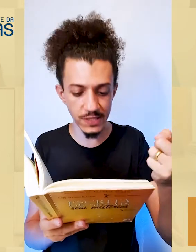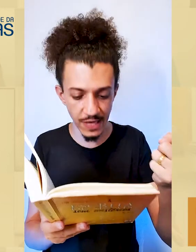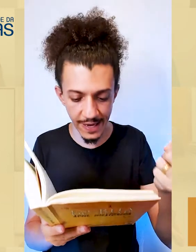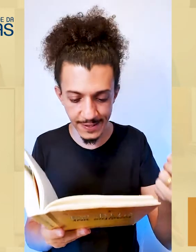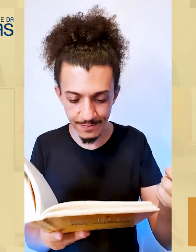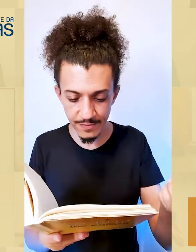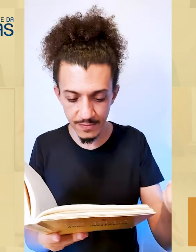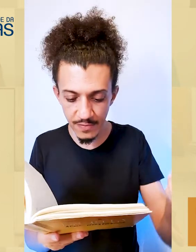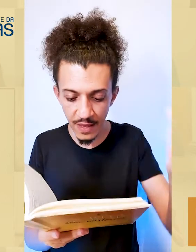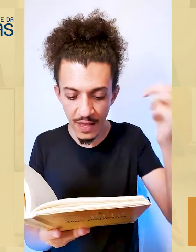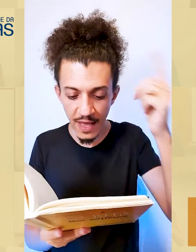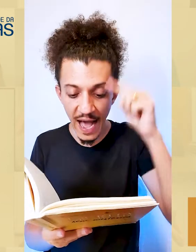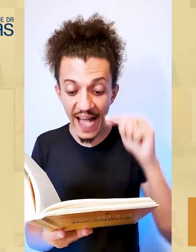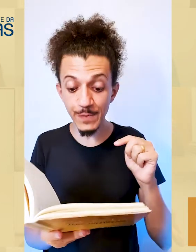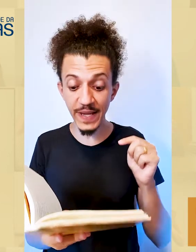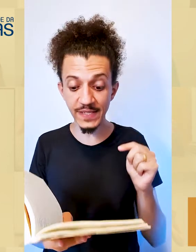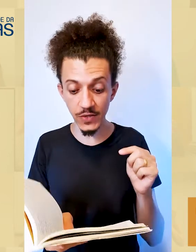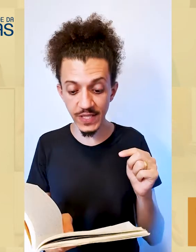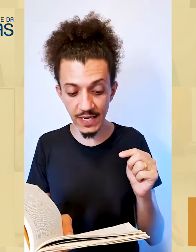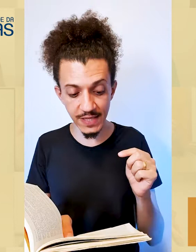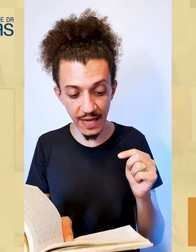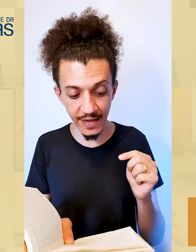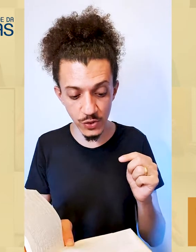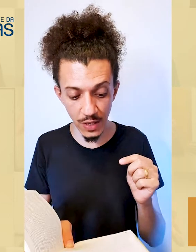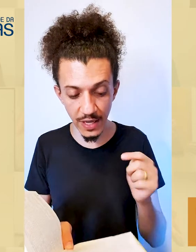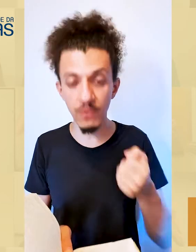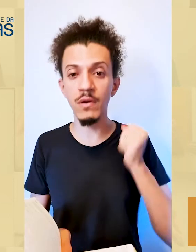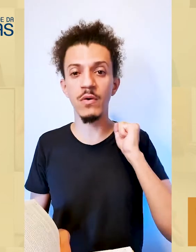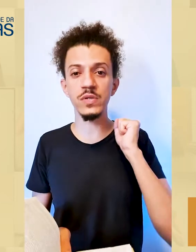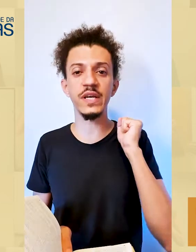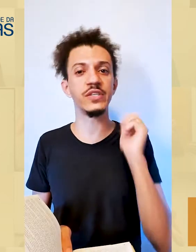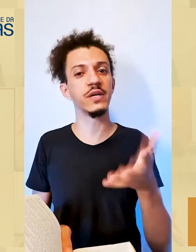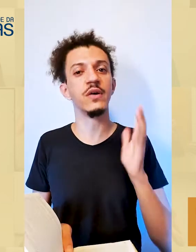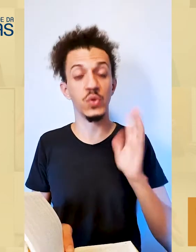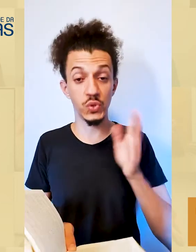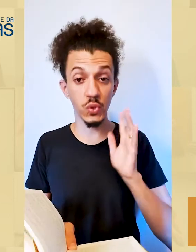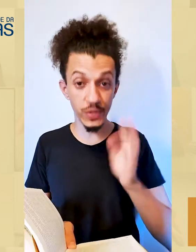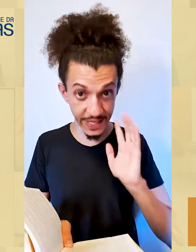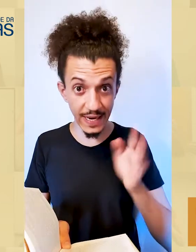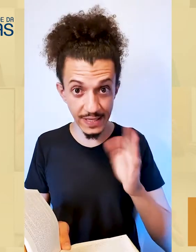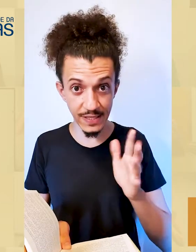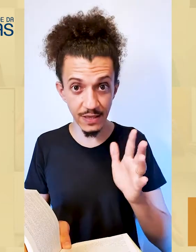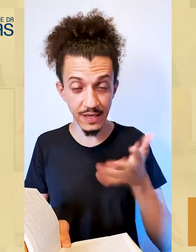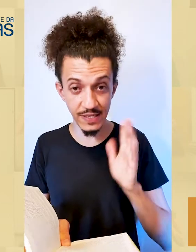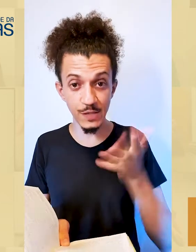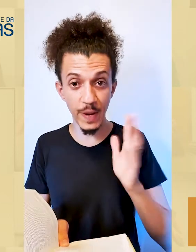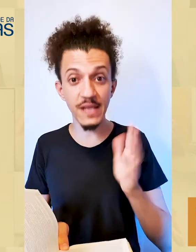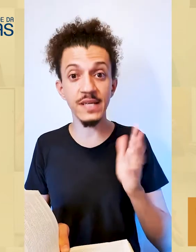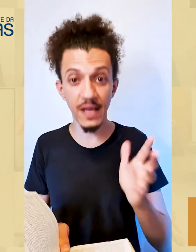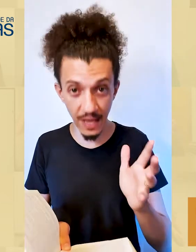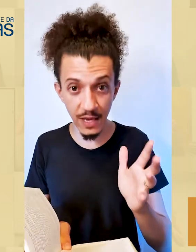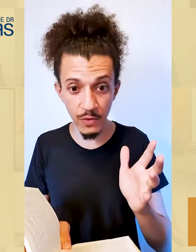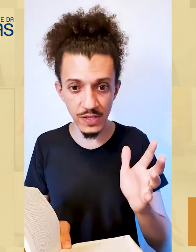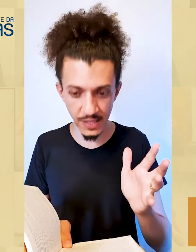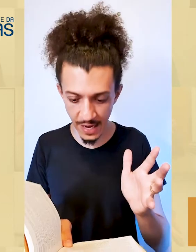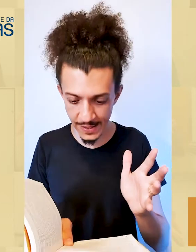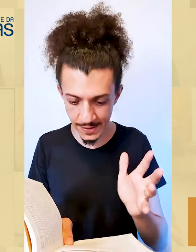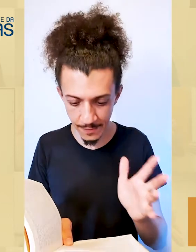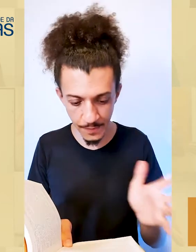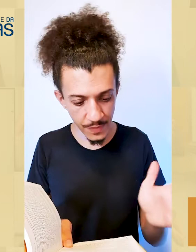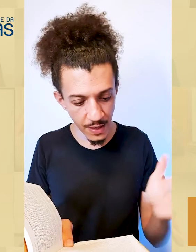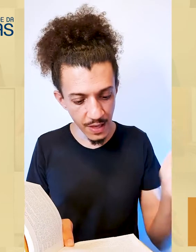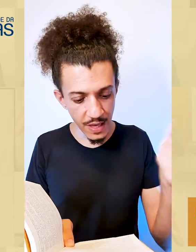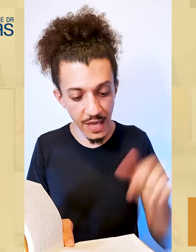língua de sinais, a expressão sinalizada em sua língua, ou seja, o surdo sinaliza, se expressa em língua de